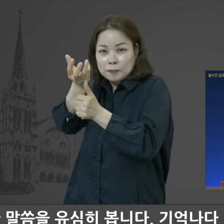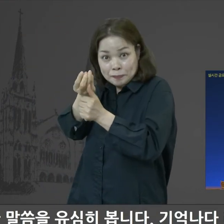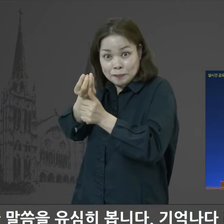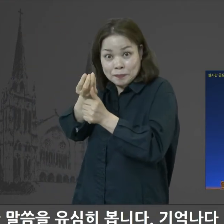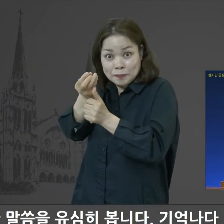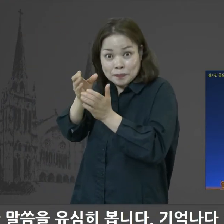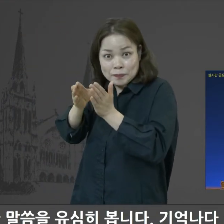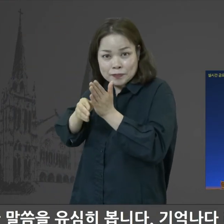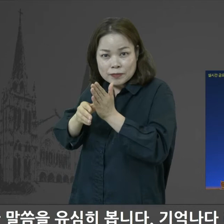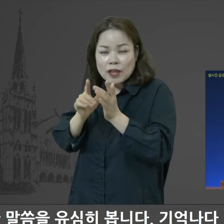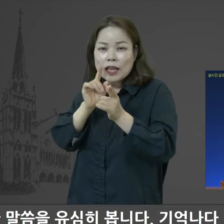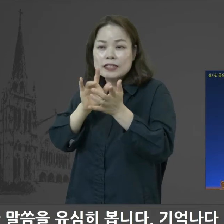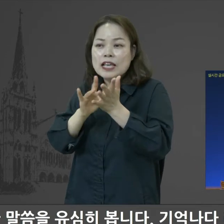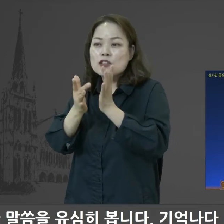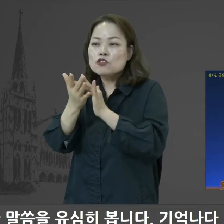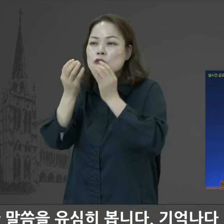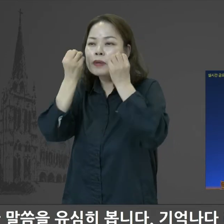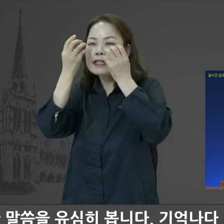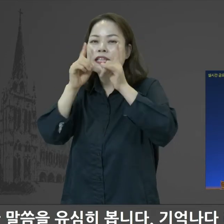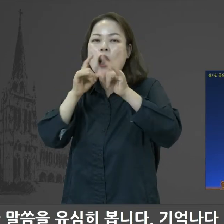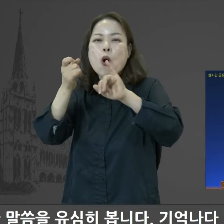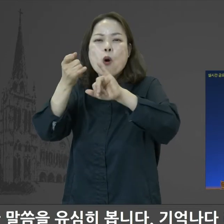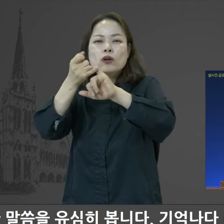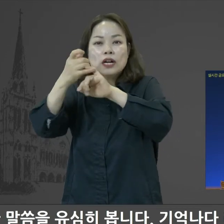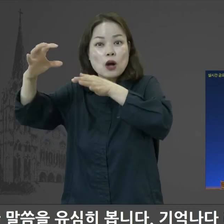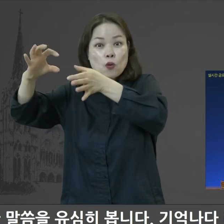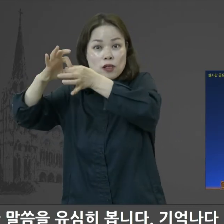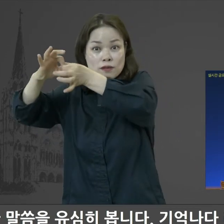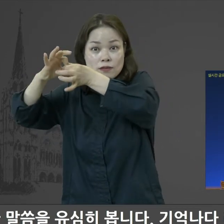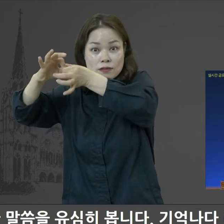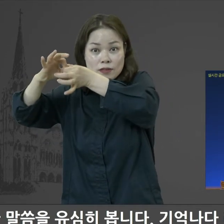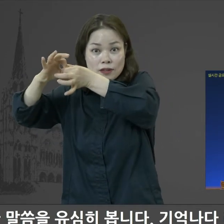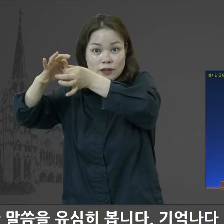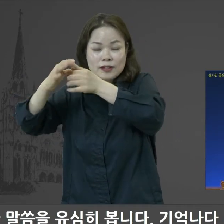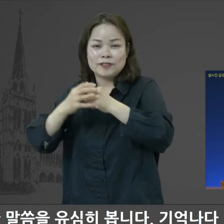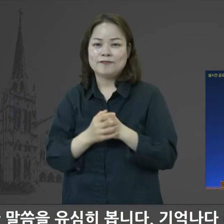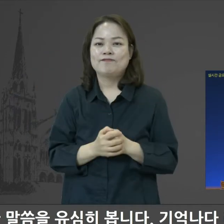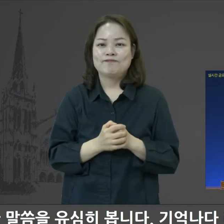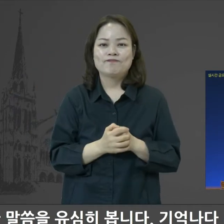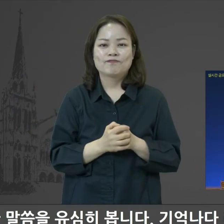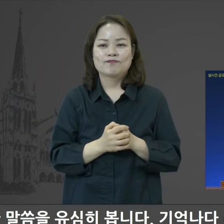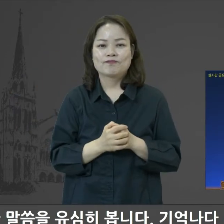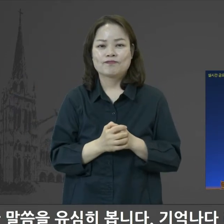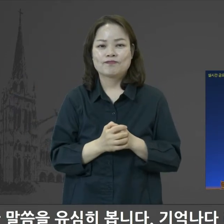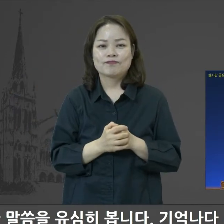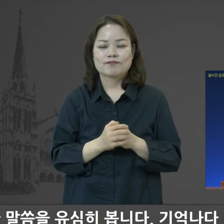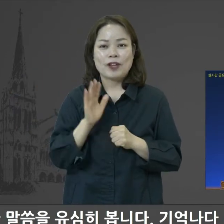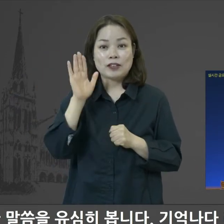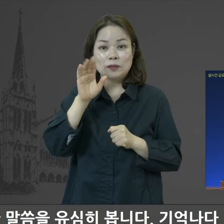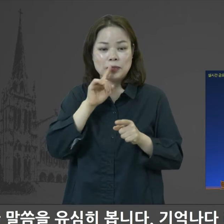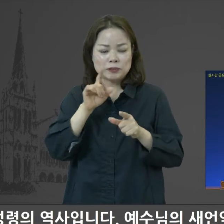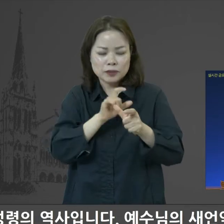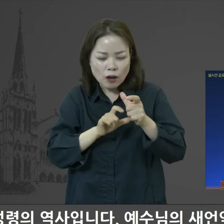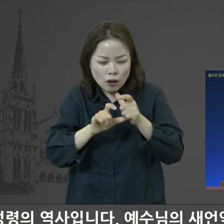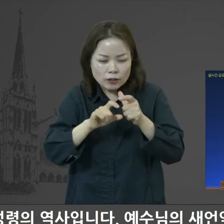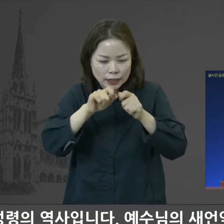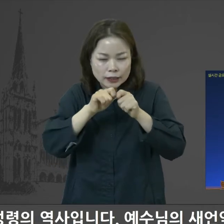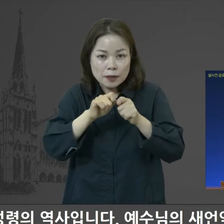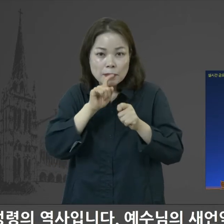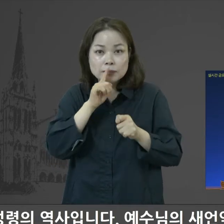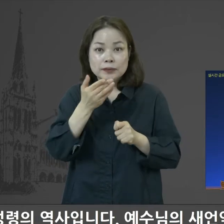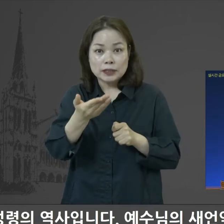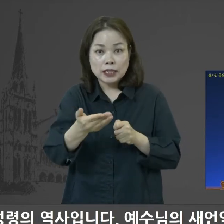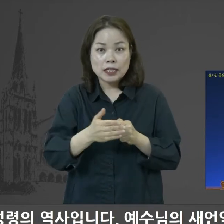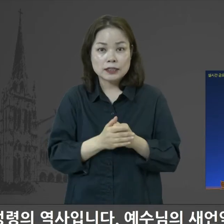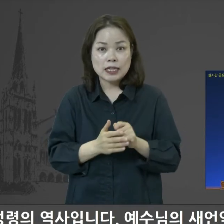예수님의 새 언약, 이런 거하고 굉장히 관련이 있습니다. 이 얘기는 이제 말씀을 풀어가면서 더 나오게 됩니다. 자, 그래서